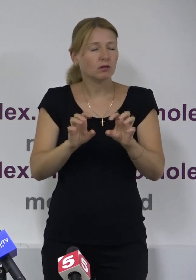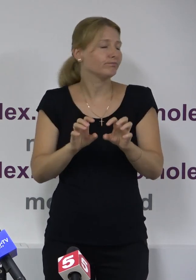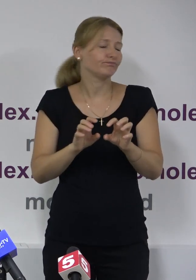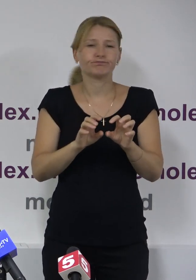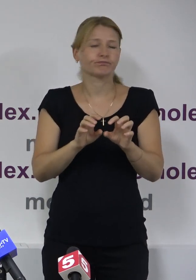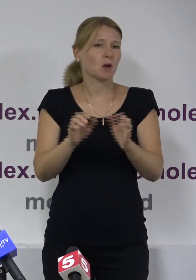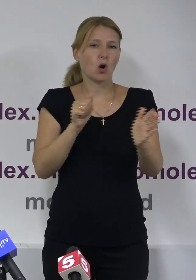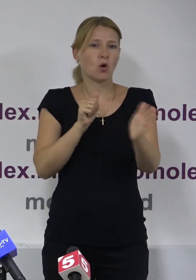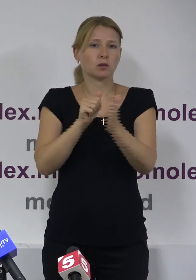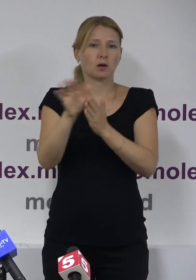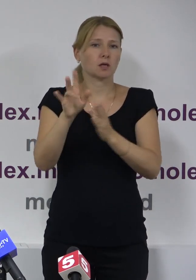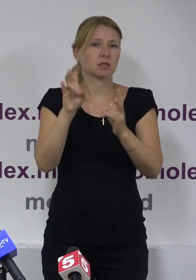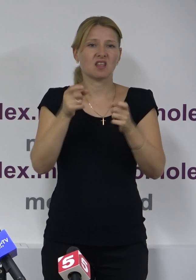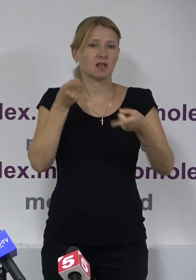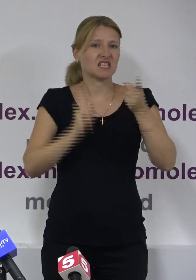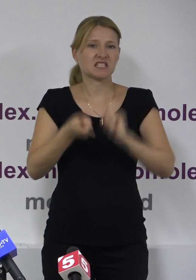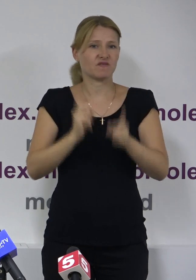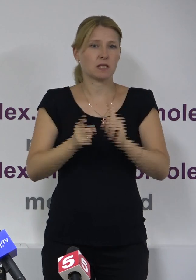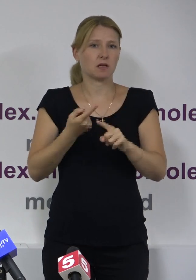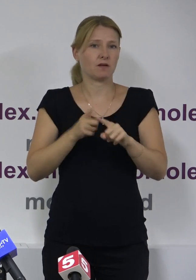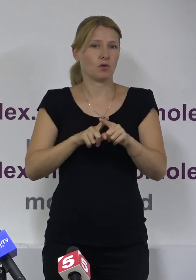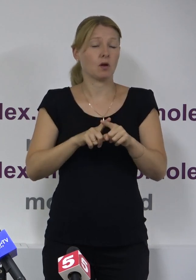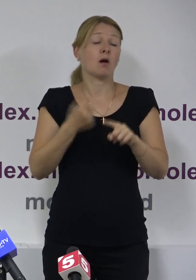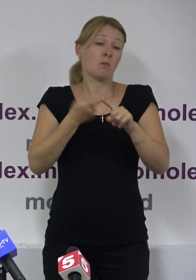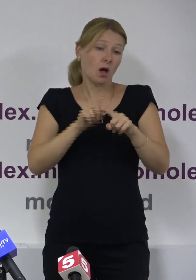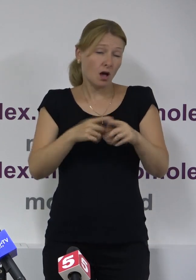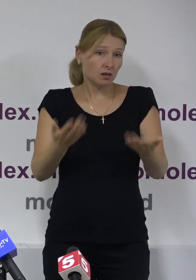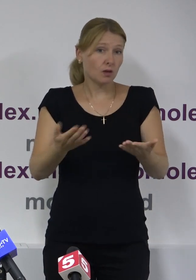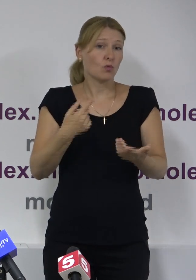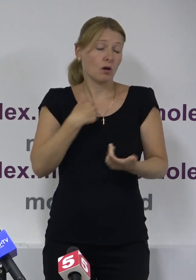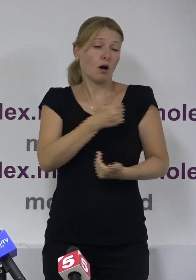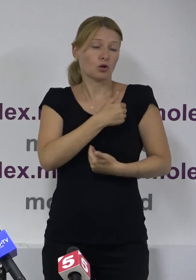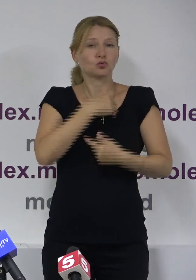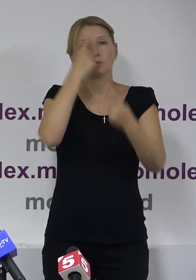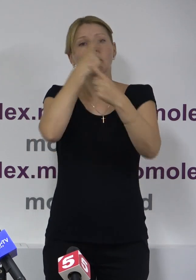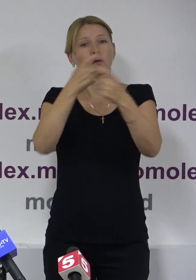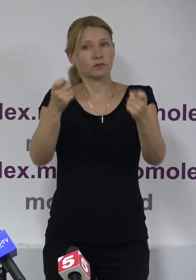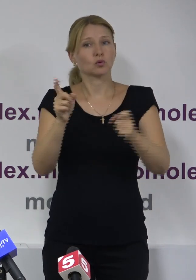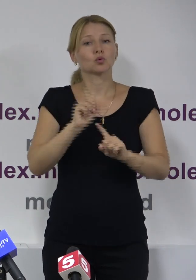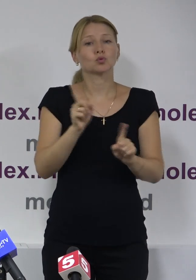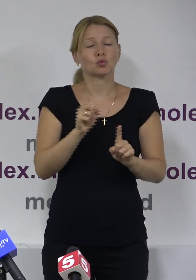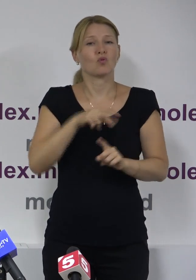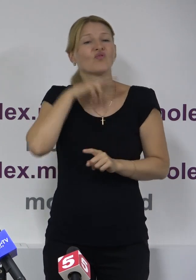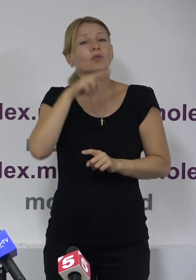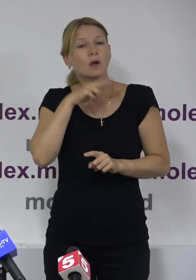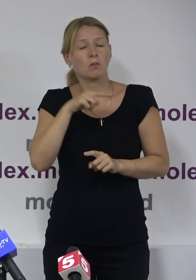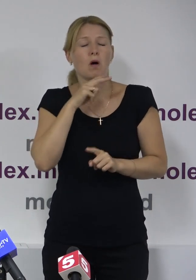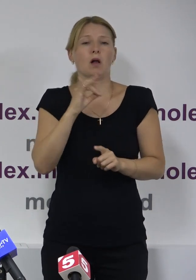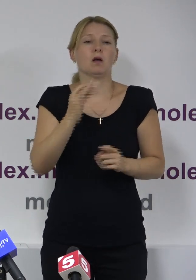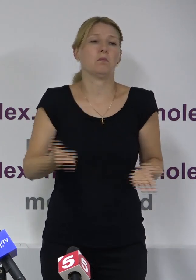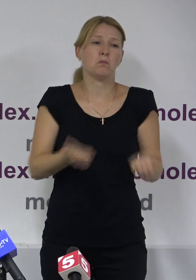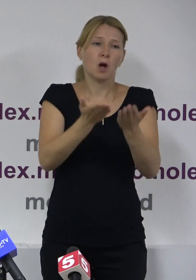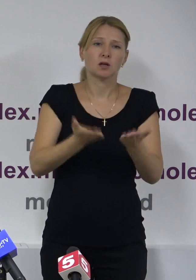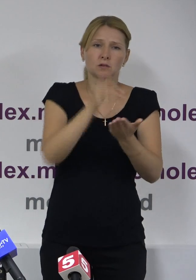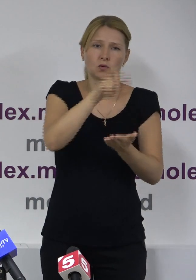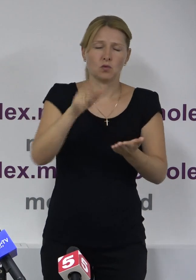motivul neparticipării la acel scrutin. Pe această cale, încă o dată țin să atrag atenția, să încurajez cetățenii